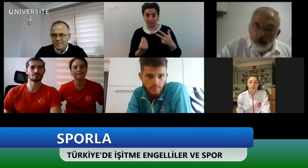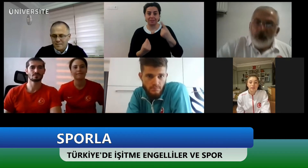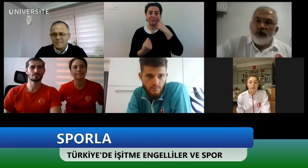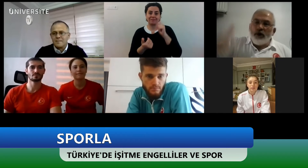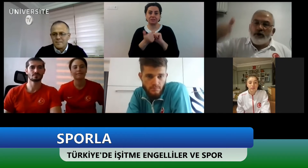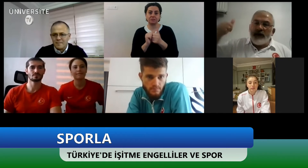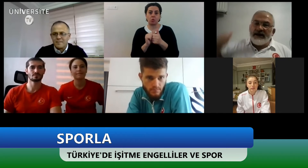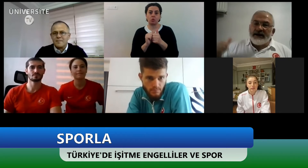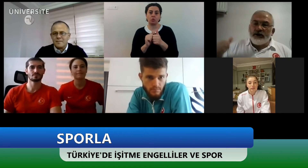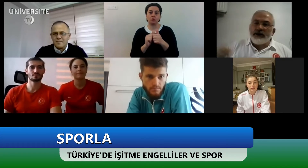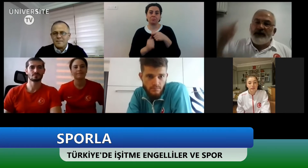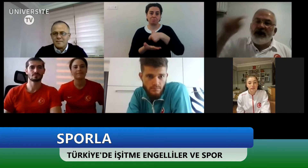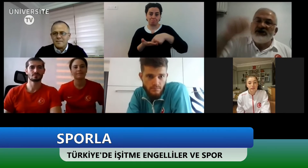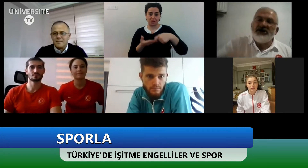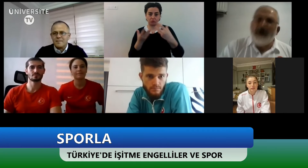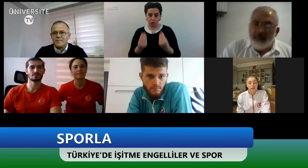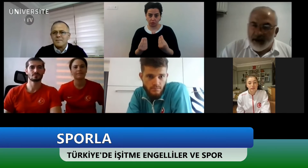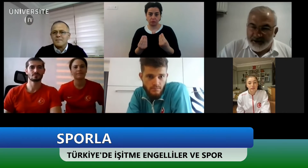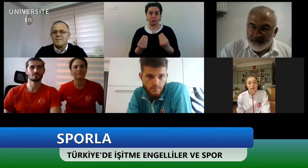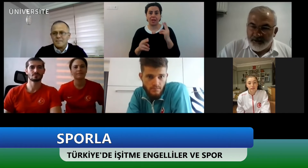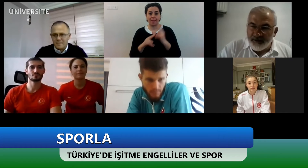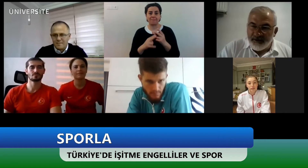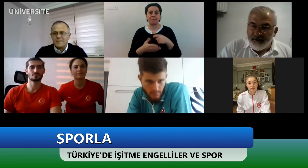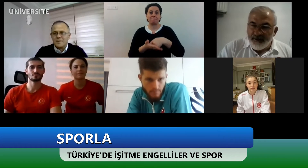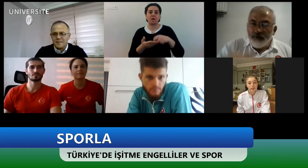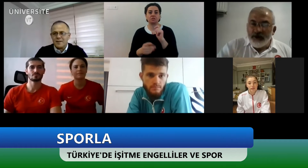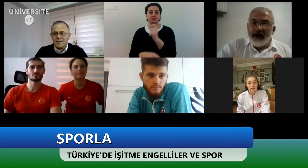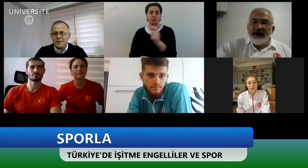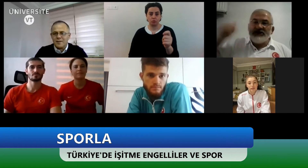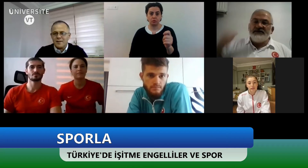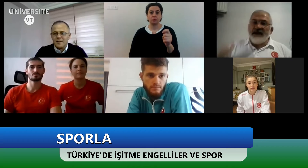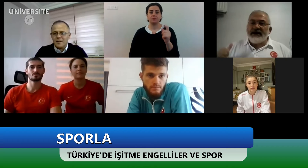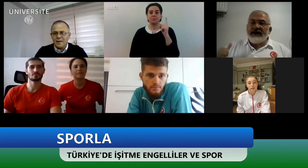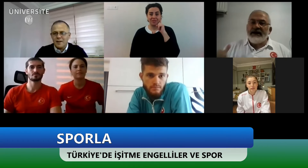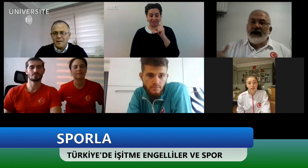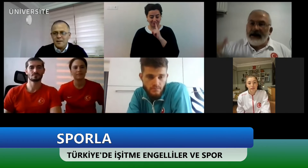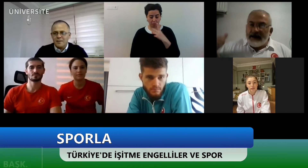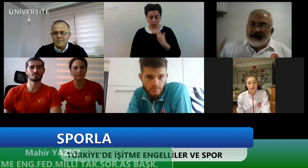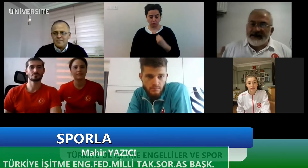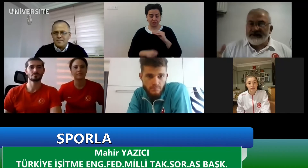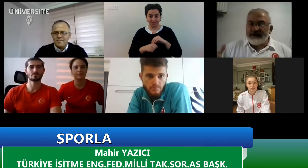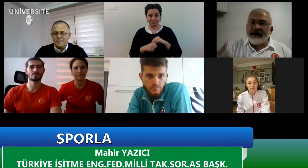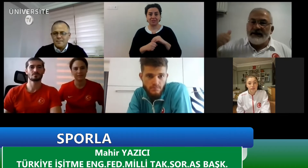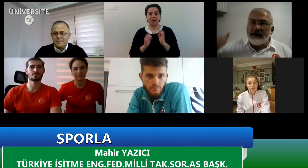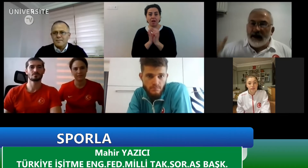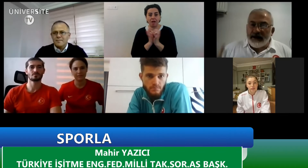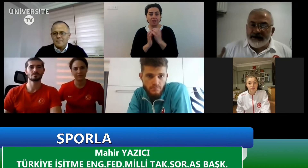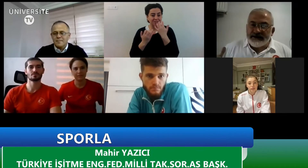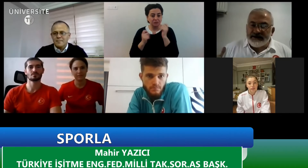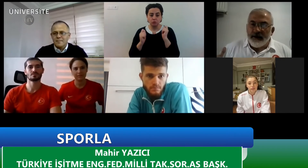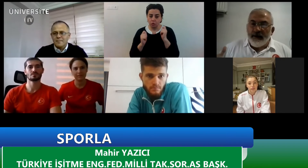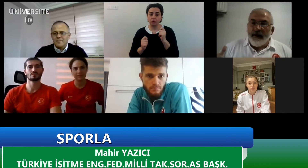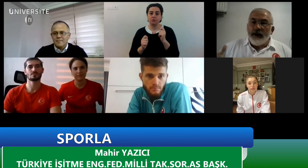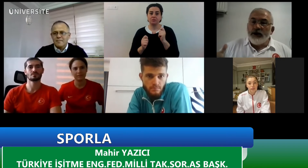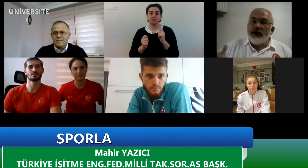oluyor. Normallere göre de maaşı hemen bağlanıyor. Bu da işitme engelli aileler için, dar gelirli aileler